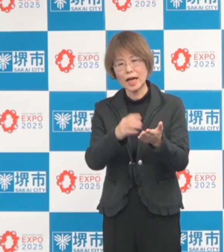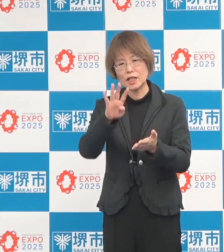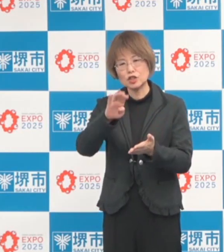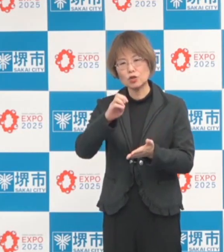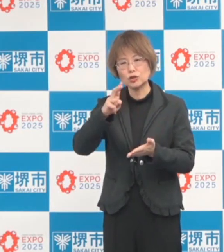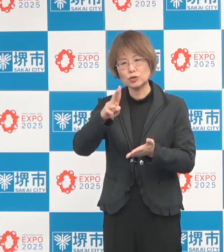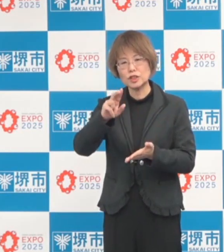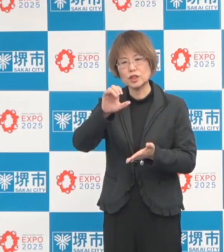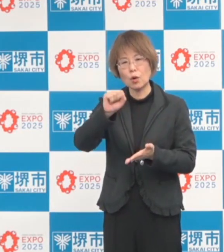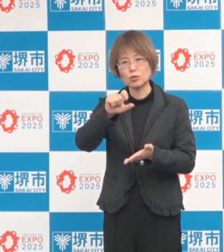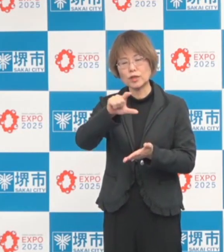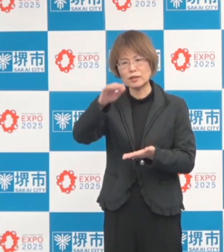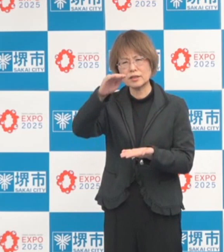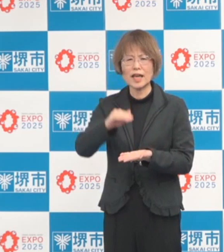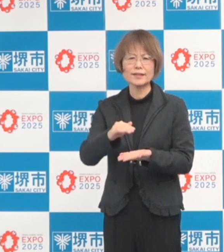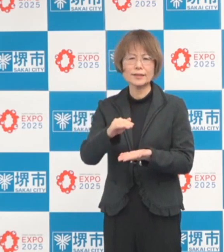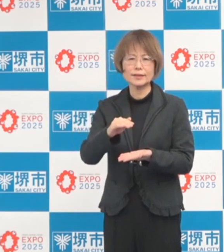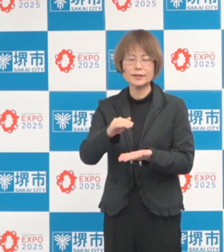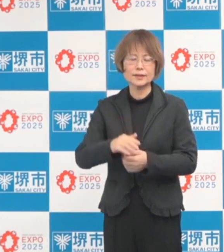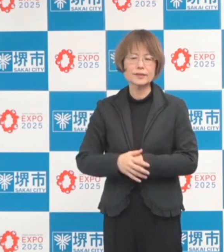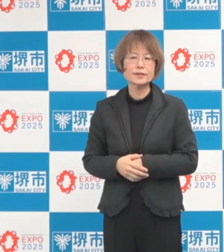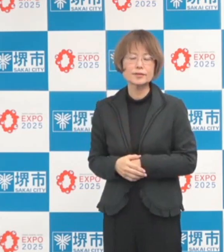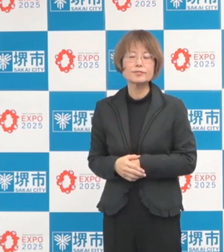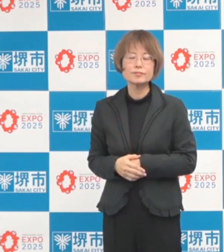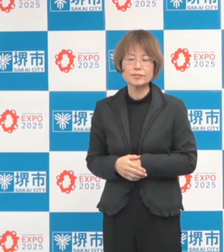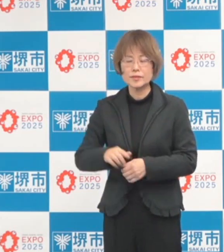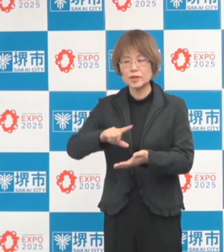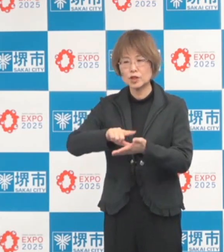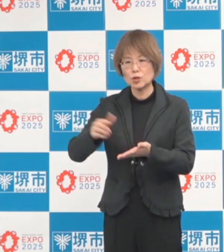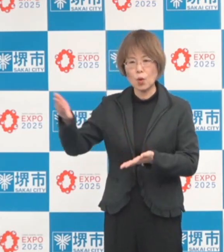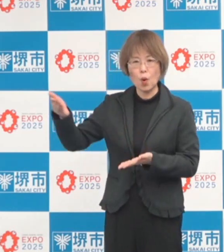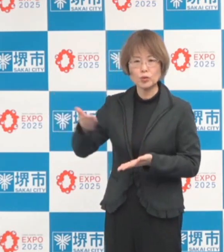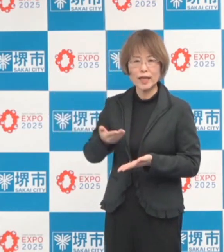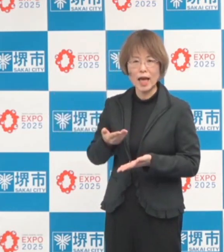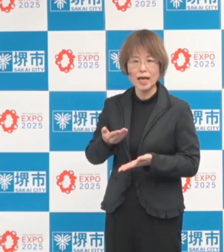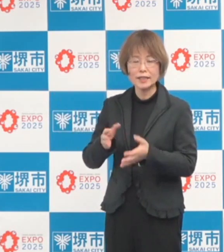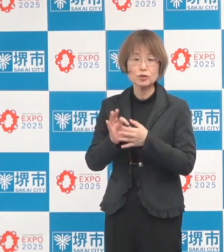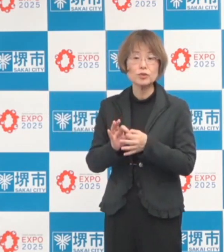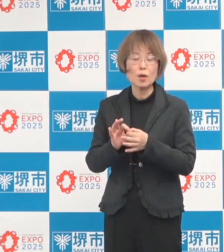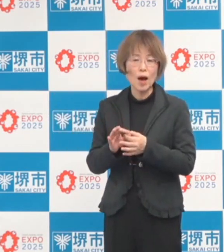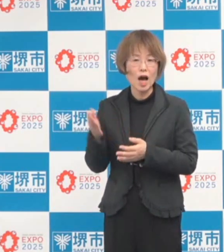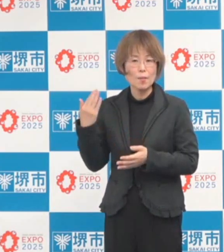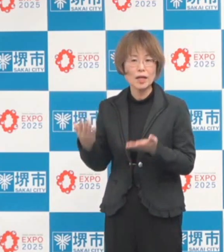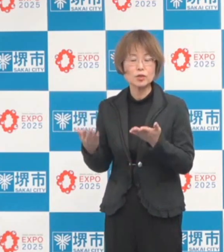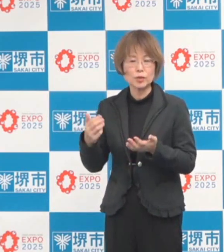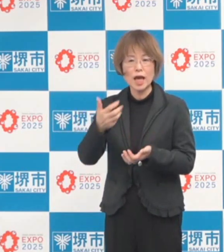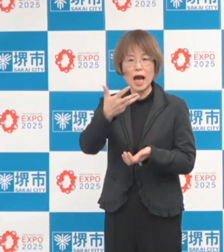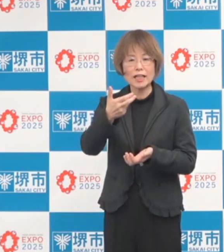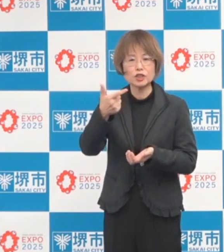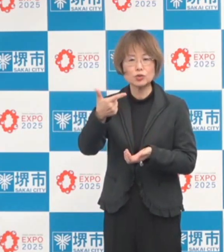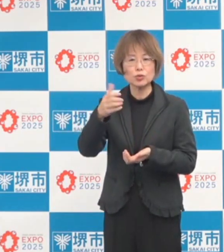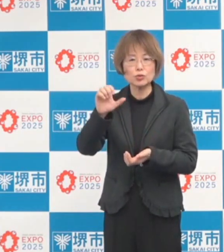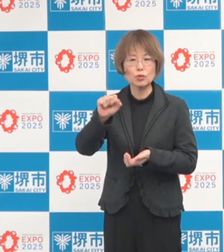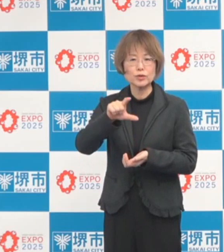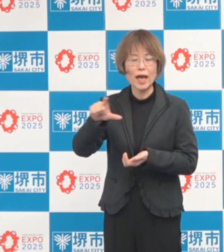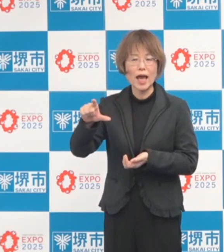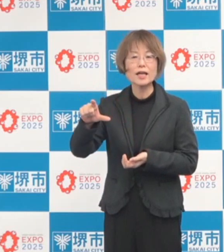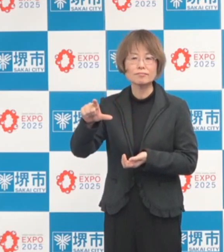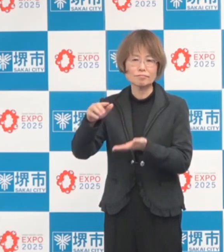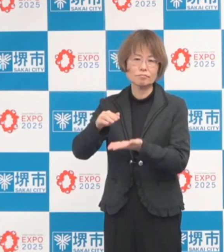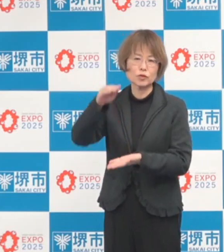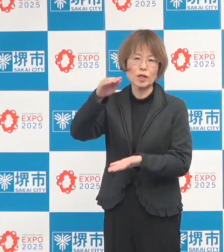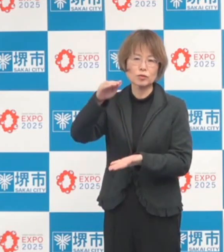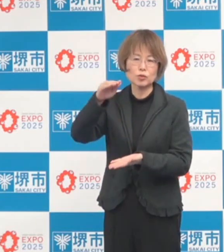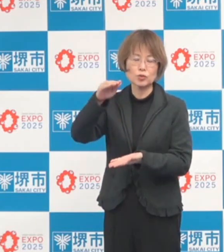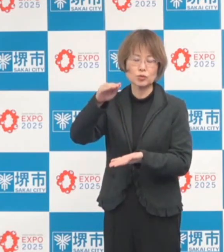億円減少をしました。また地方交付税につきましては、前年度から86億円増加